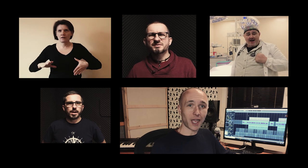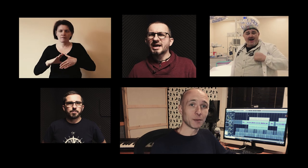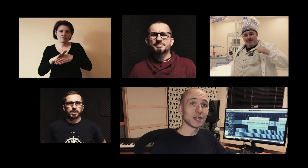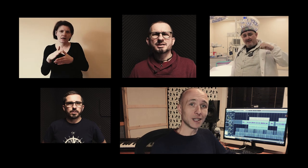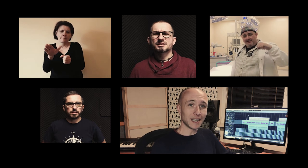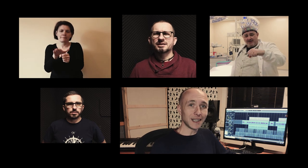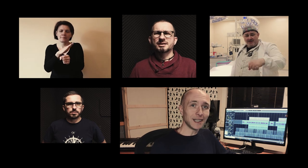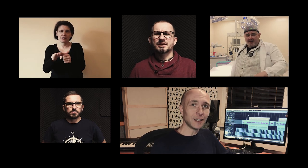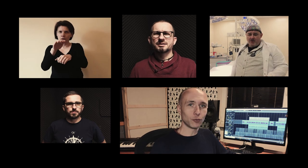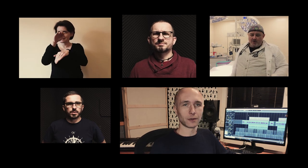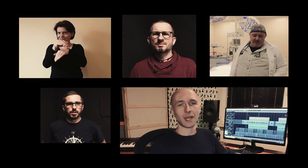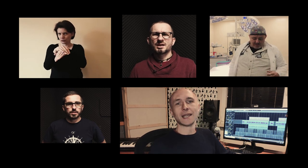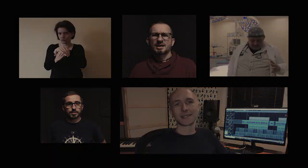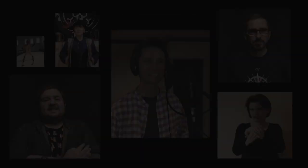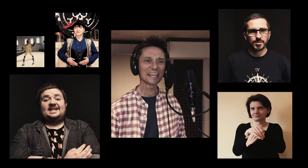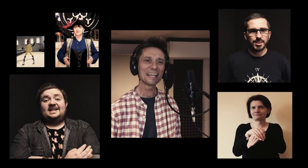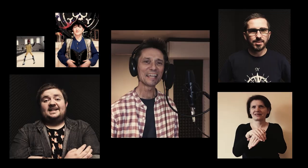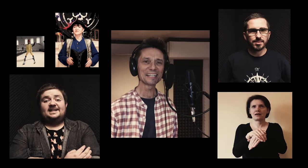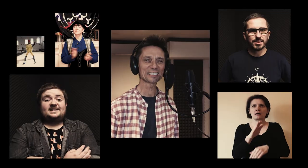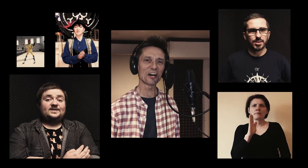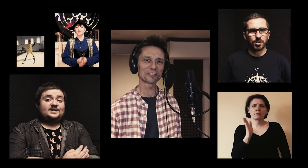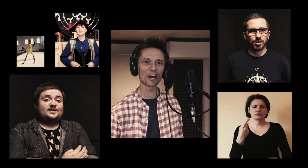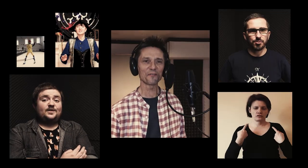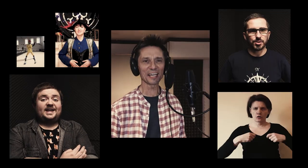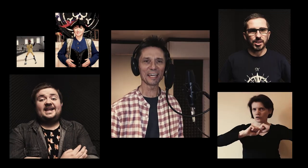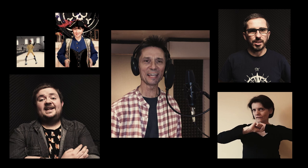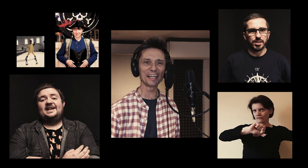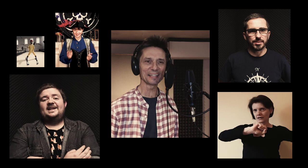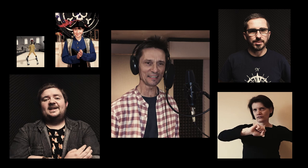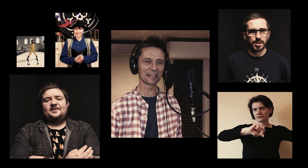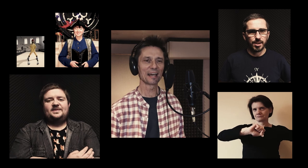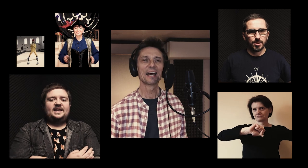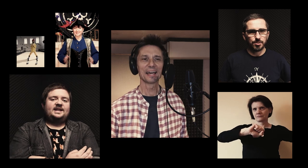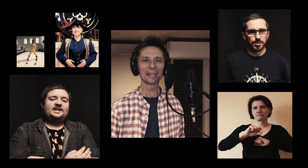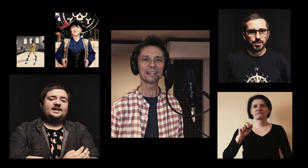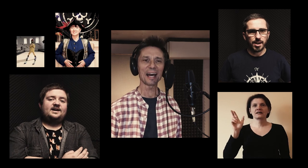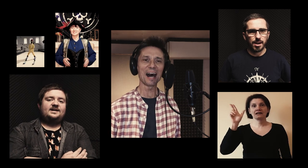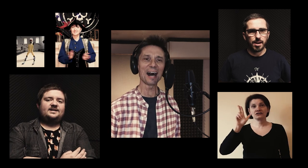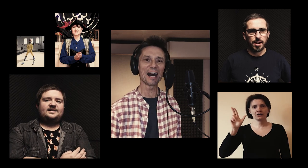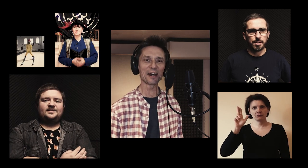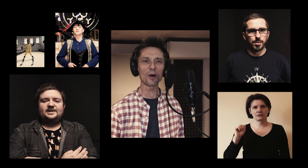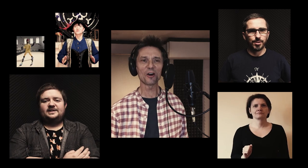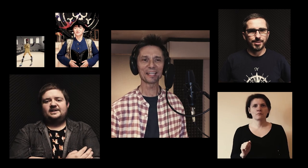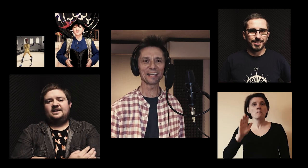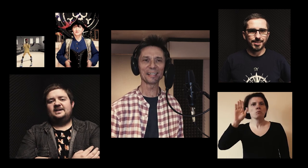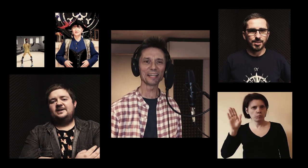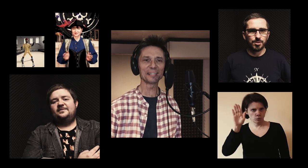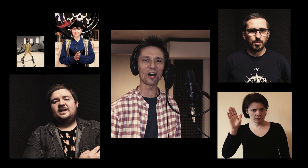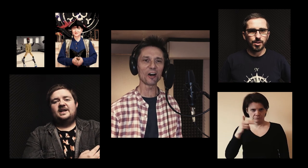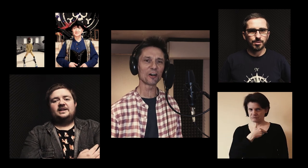your family. We will sing songs of healing in